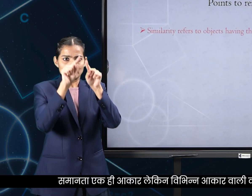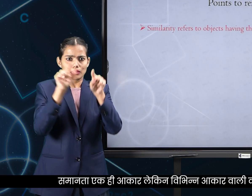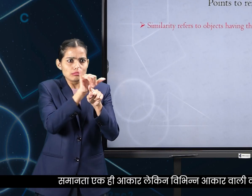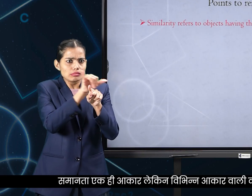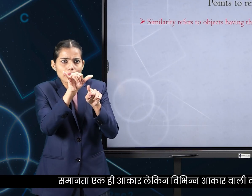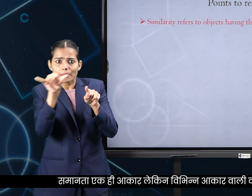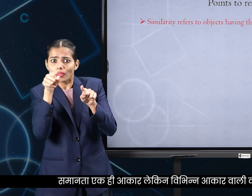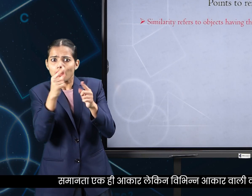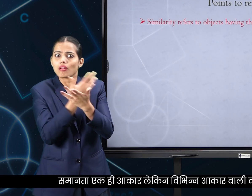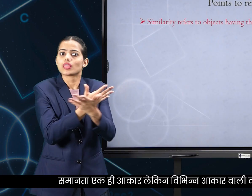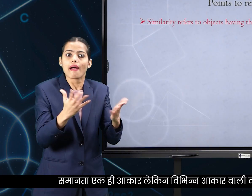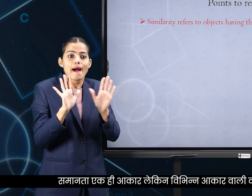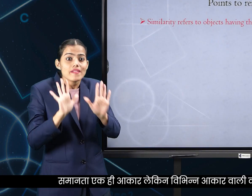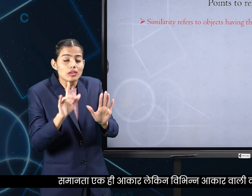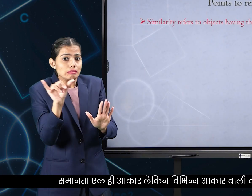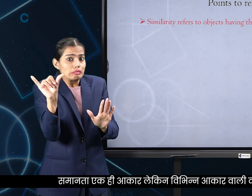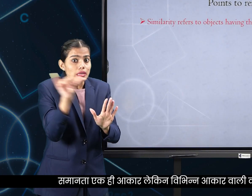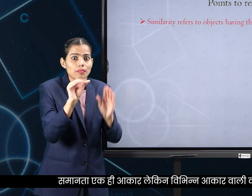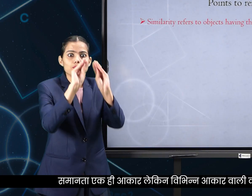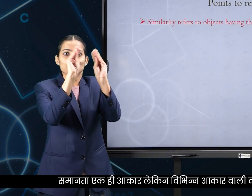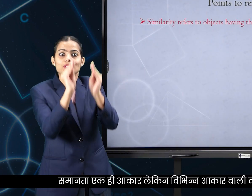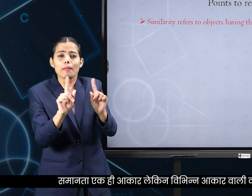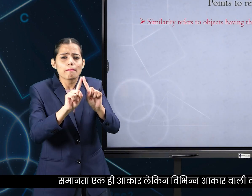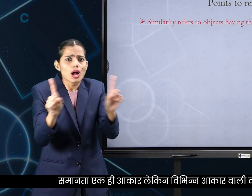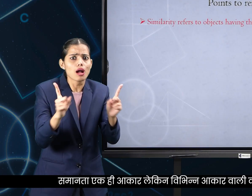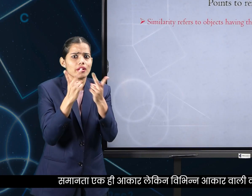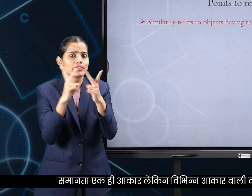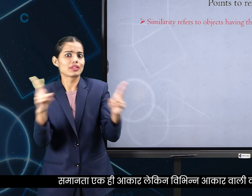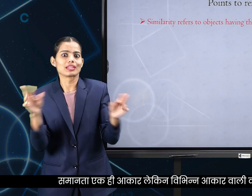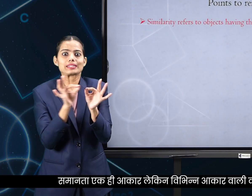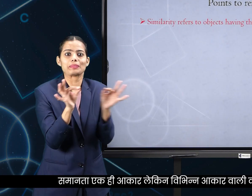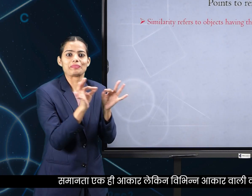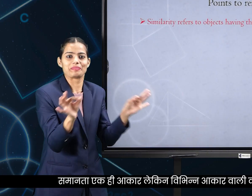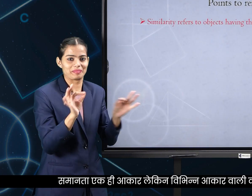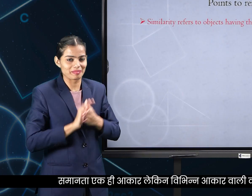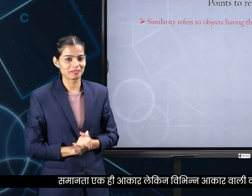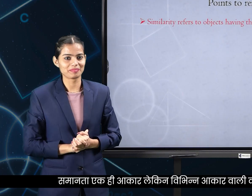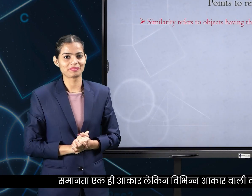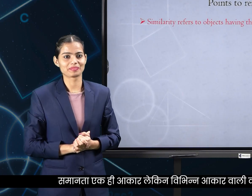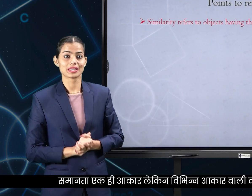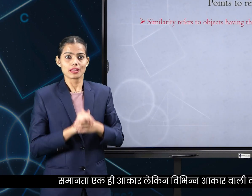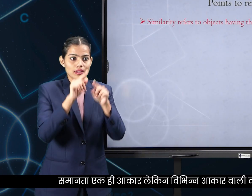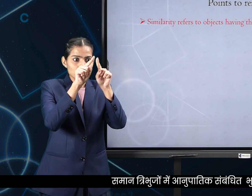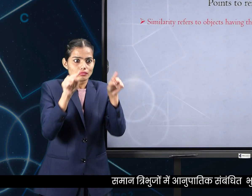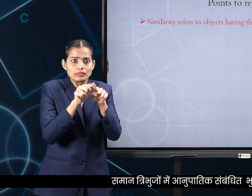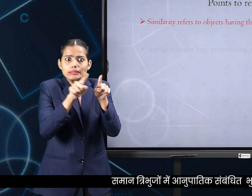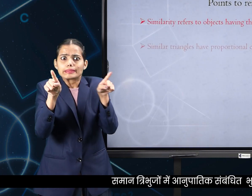ही आकार लेकिन विभिन्न आकार वाली वस्तुओं को संदर्भित करती है। समान त्रिभुजों